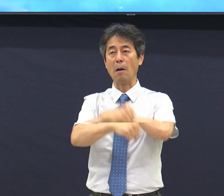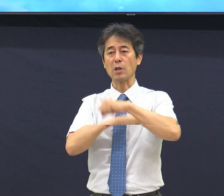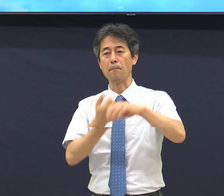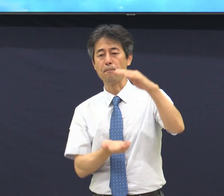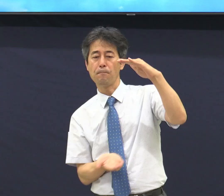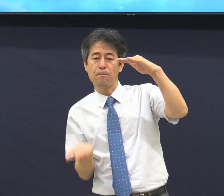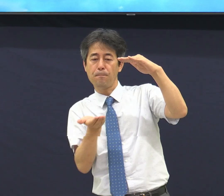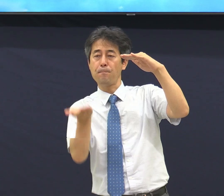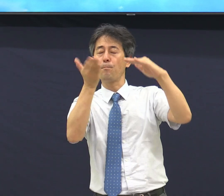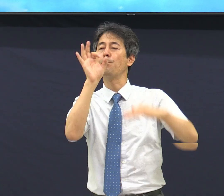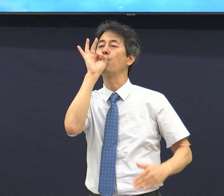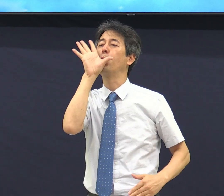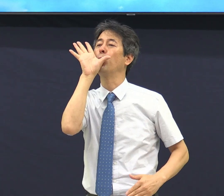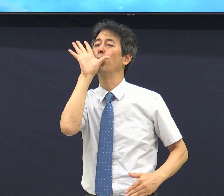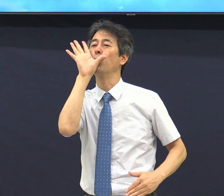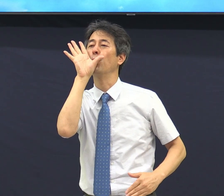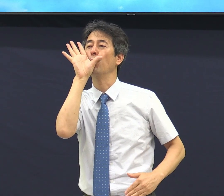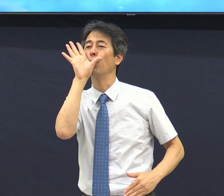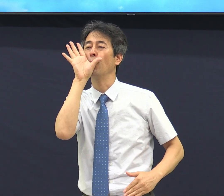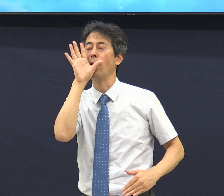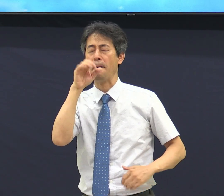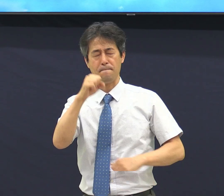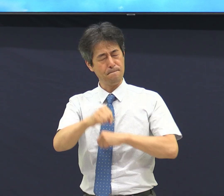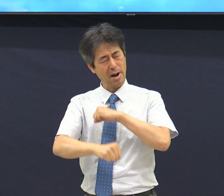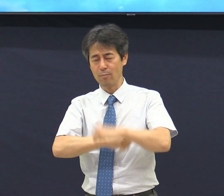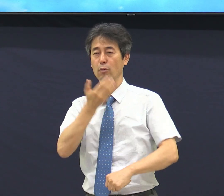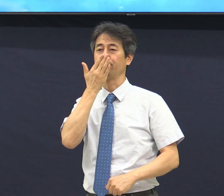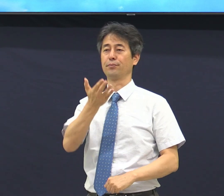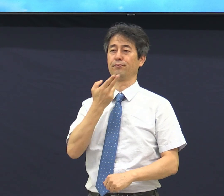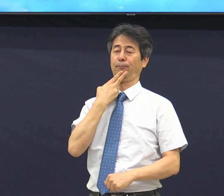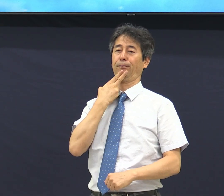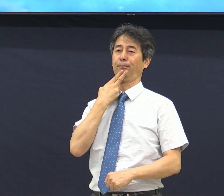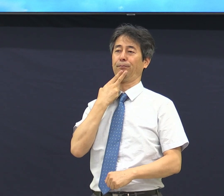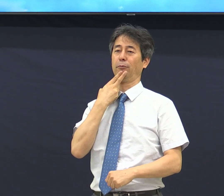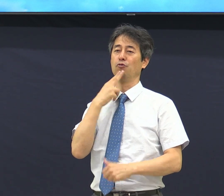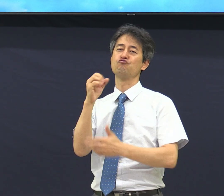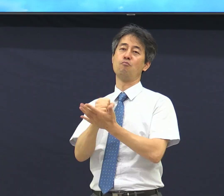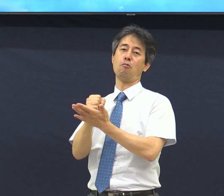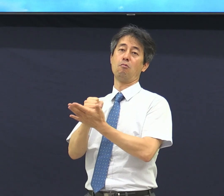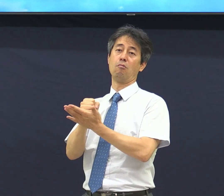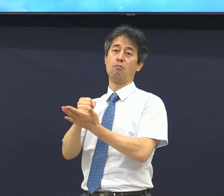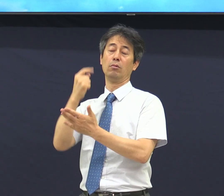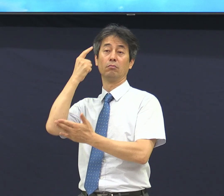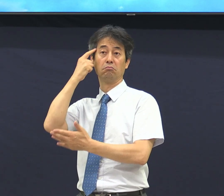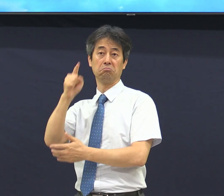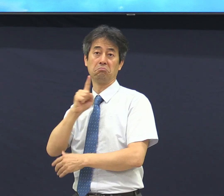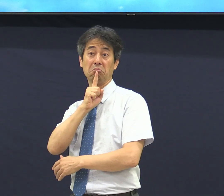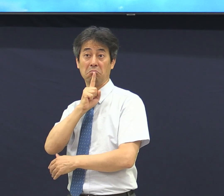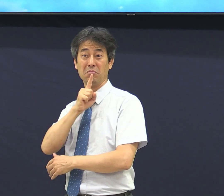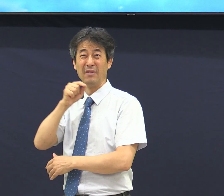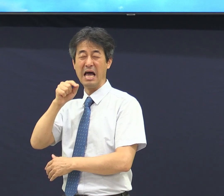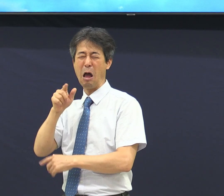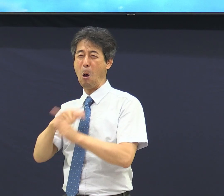운명이고 평생 그 계급에서 벗어나는 일은 거의 불가능한 일이죠. 그것이 운명이다